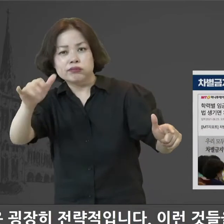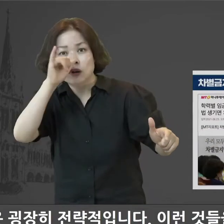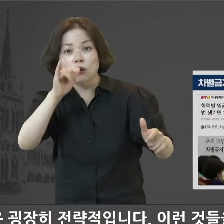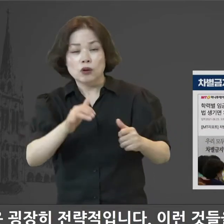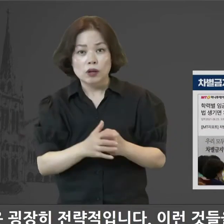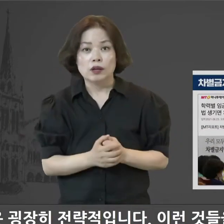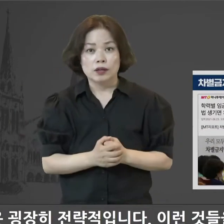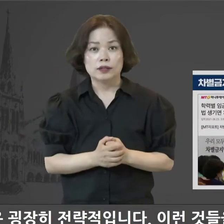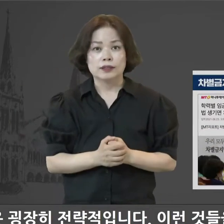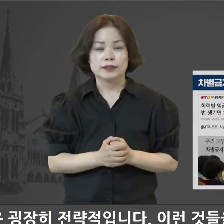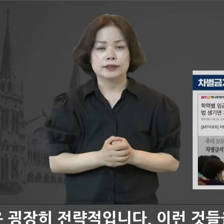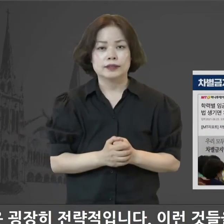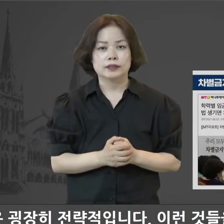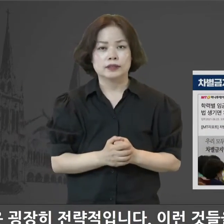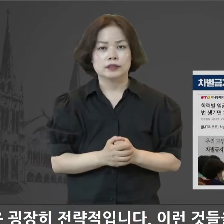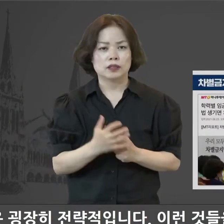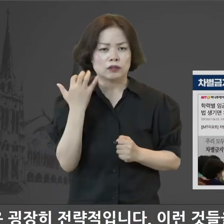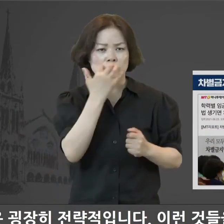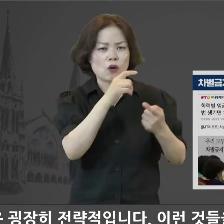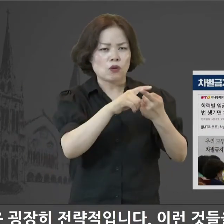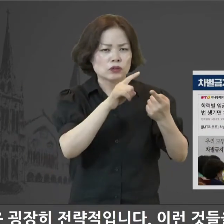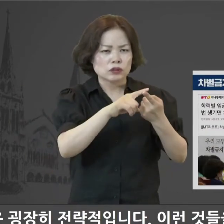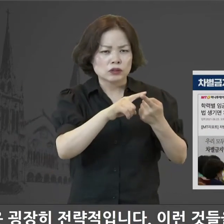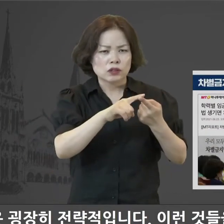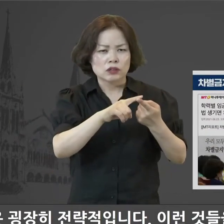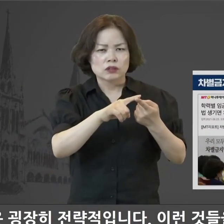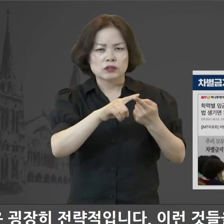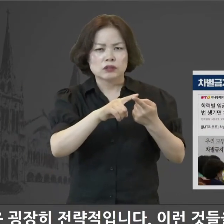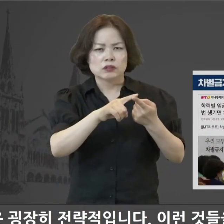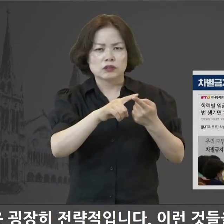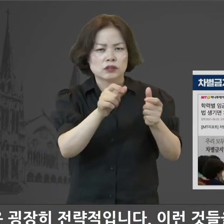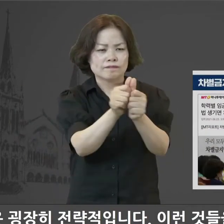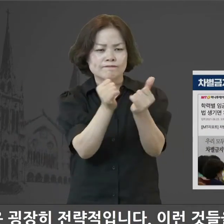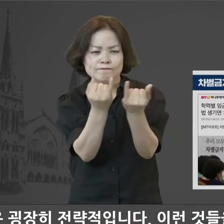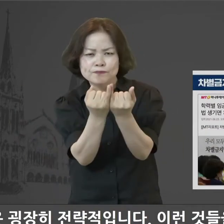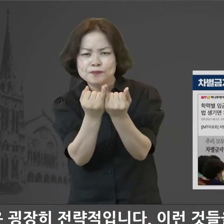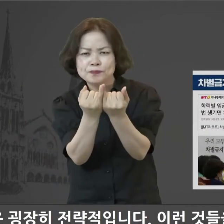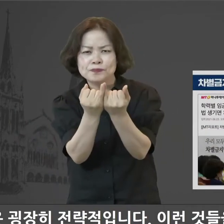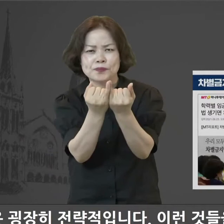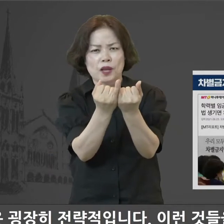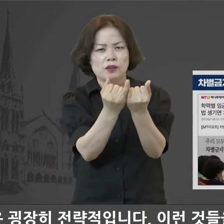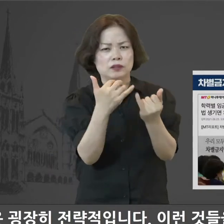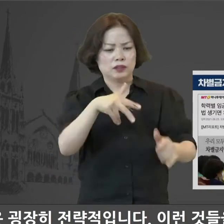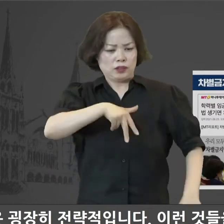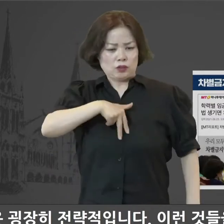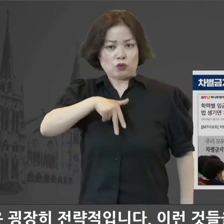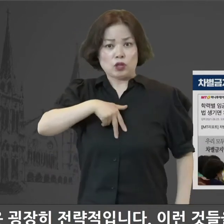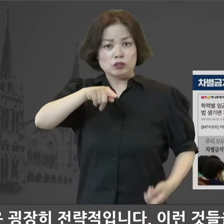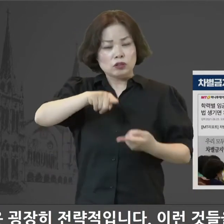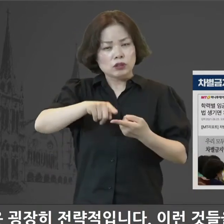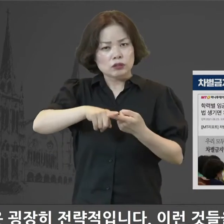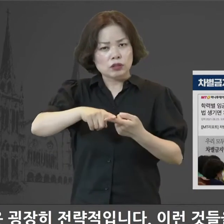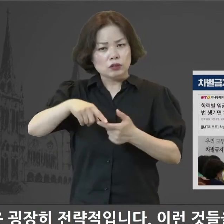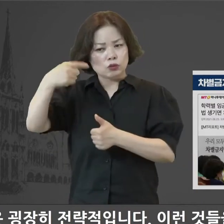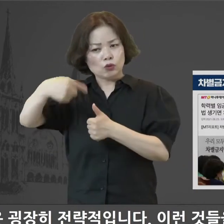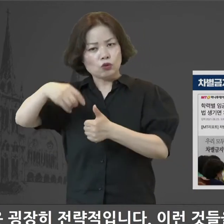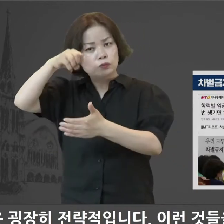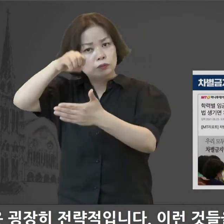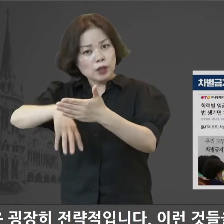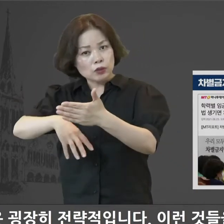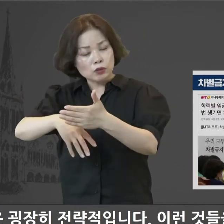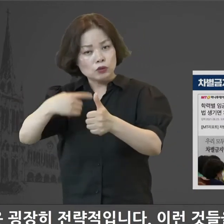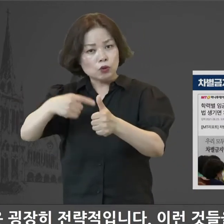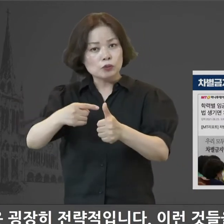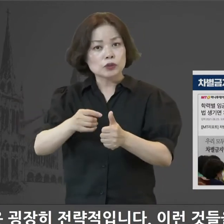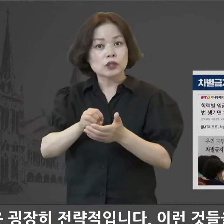그리고 성적인 정체성 이런 거 다 포함해서 차별 사유를 정해놨는데 거기서 교육은 빼주세요 하고 교육부가 의견을